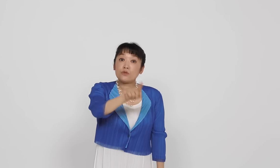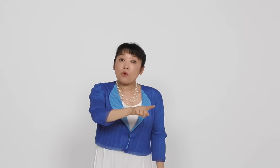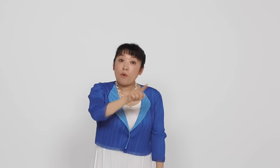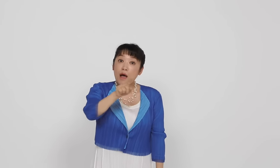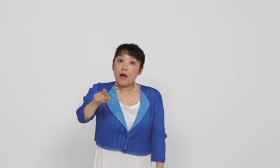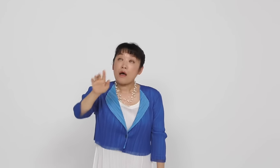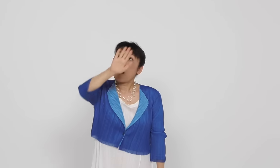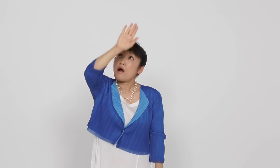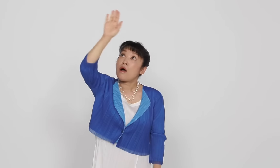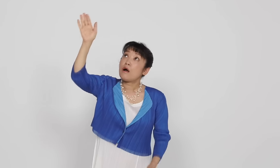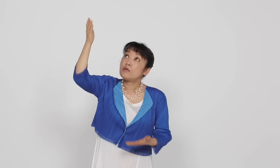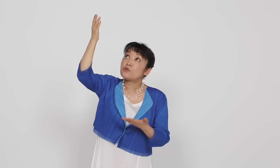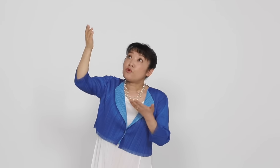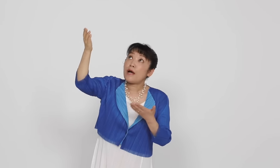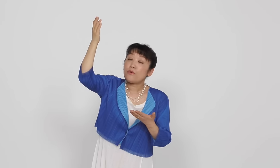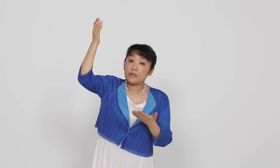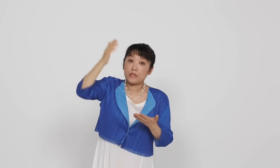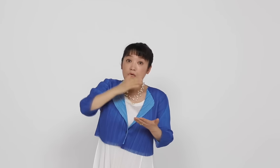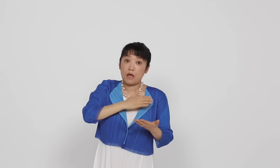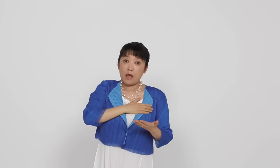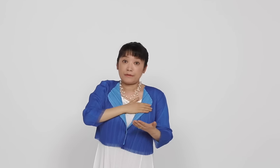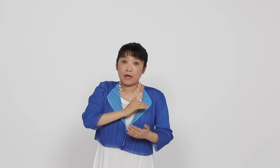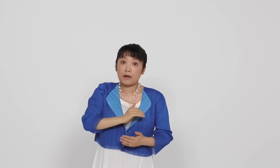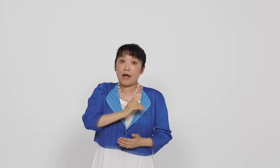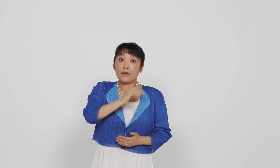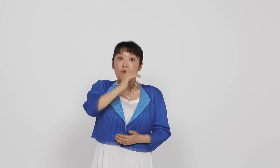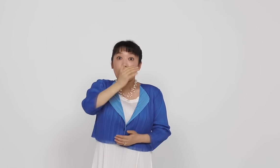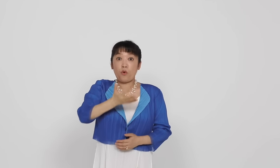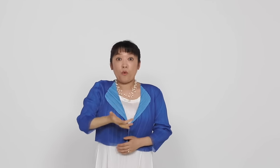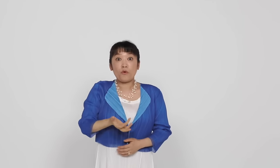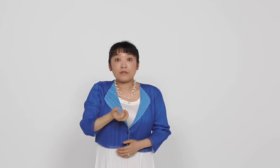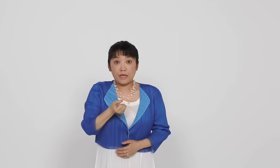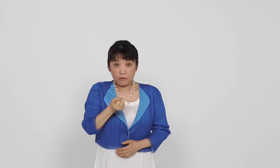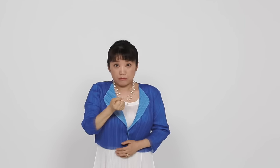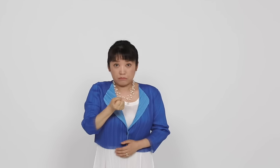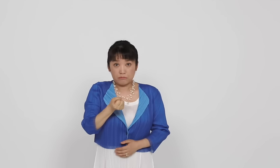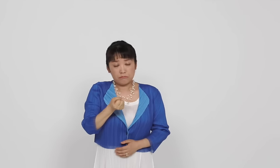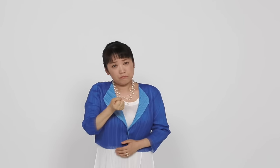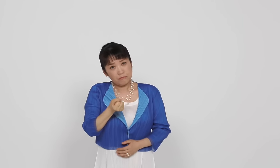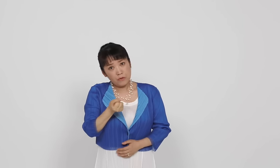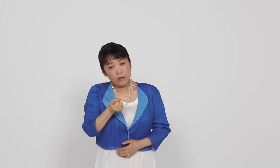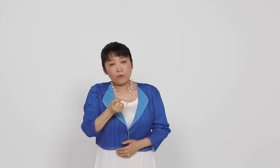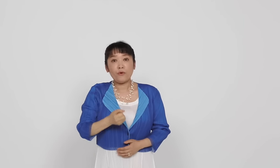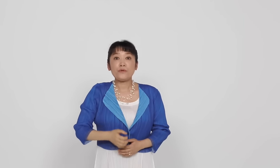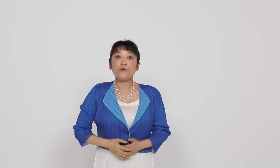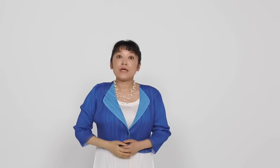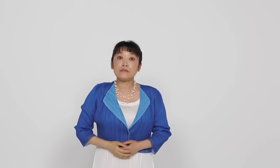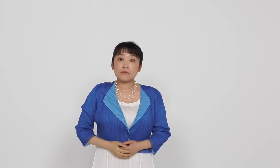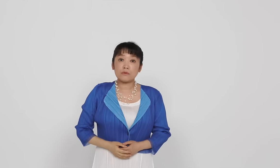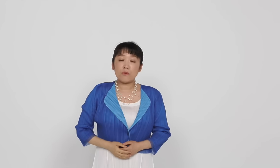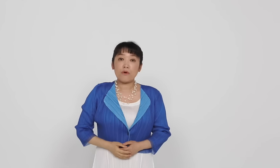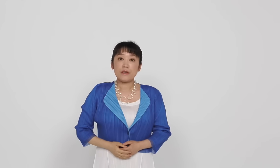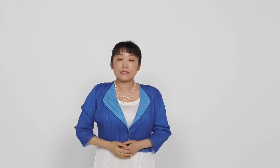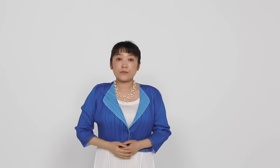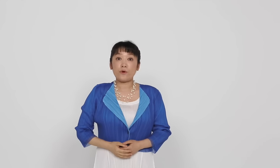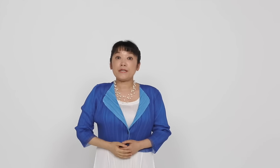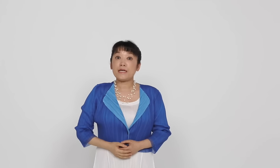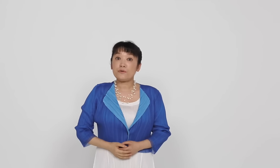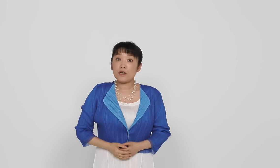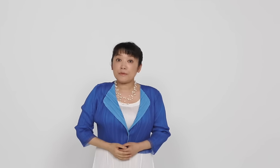人は空より高い心を持っている。こう表現すると聞こえない人が見